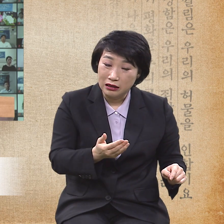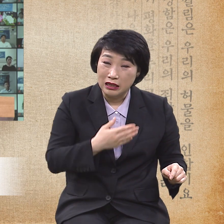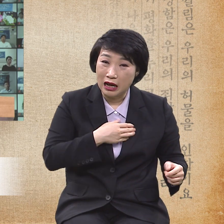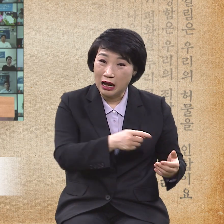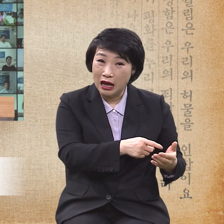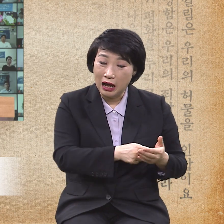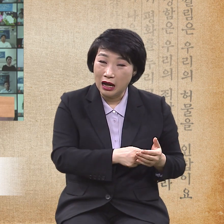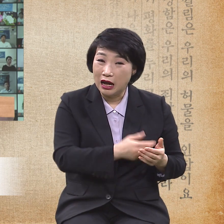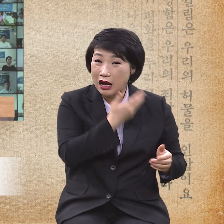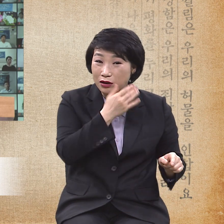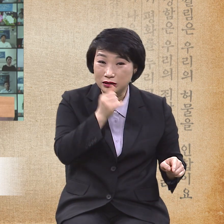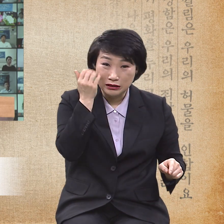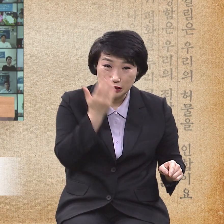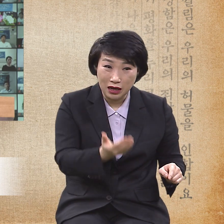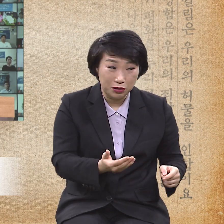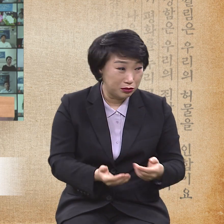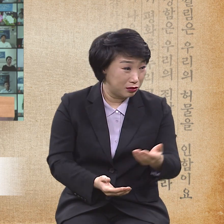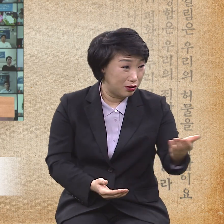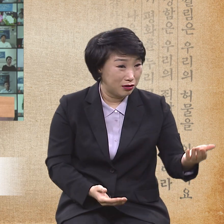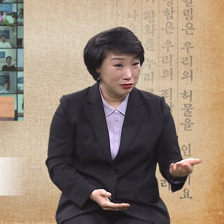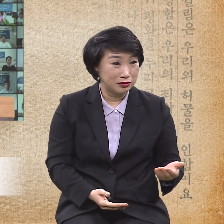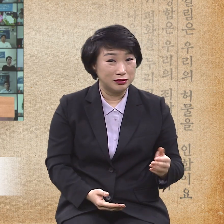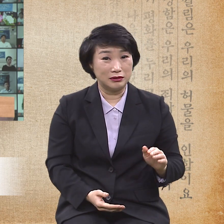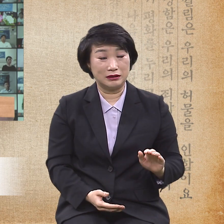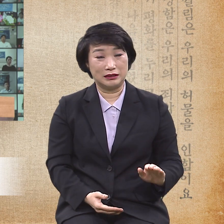아까운 것이 있느냐 이 말이야. 응?